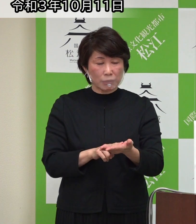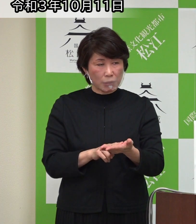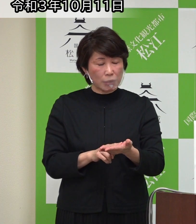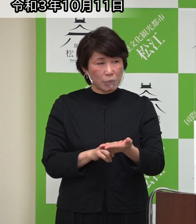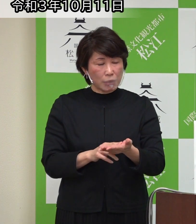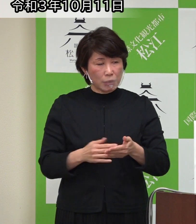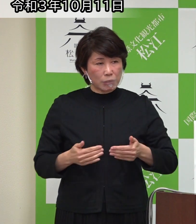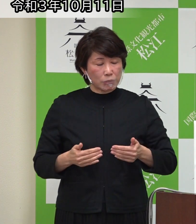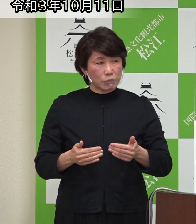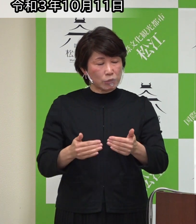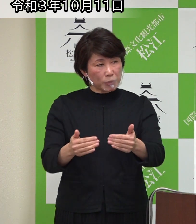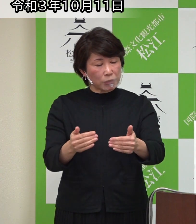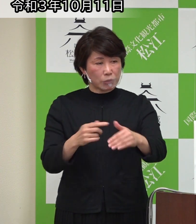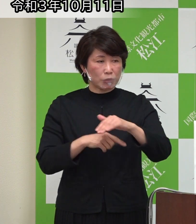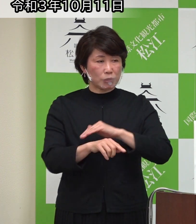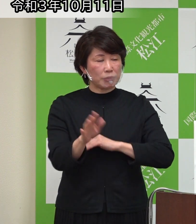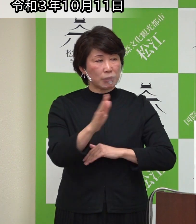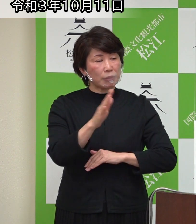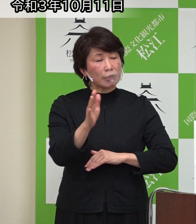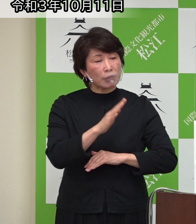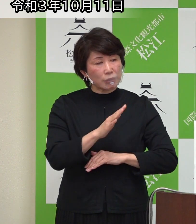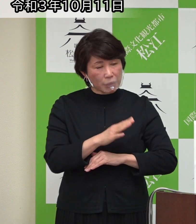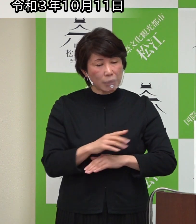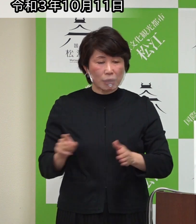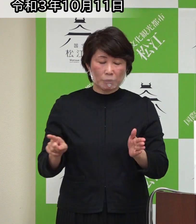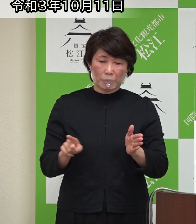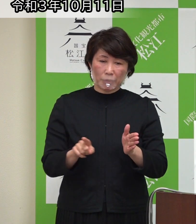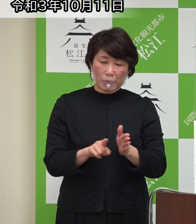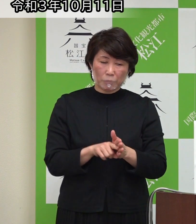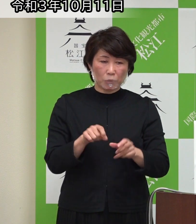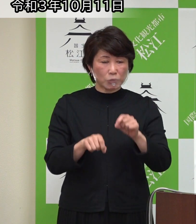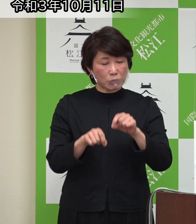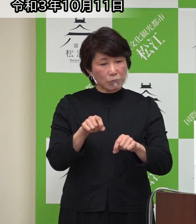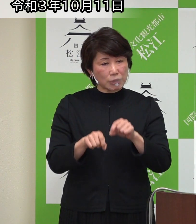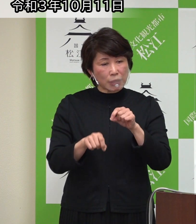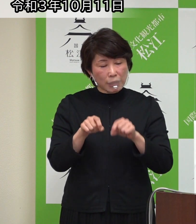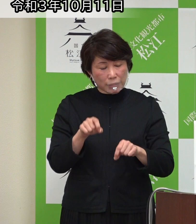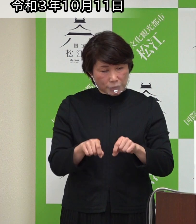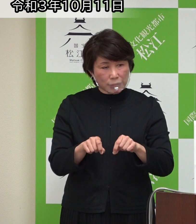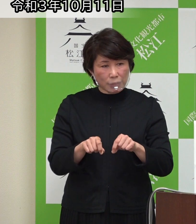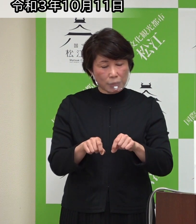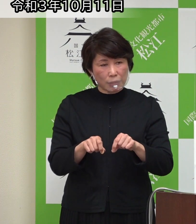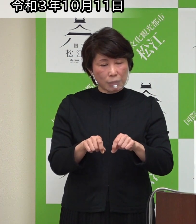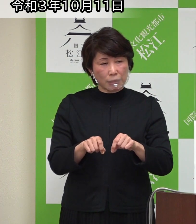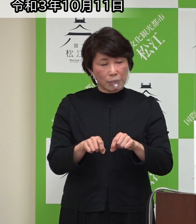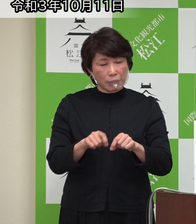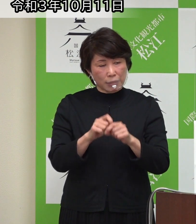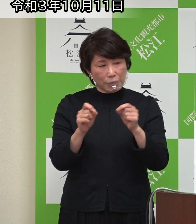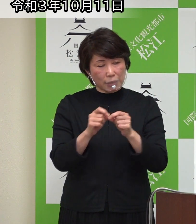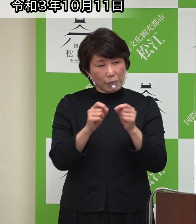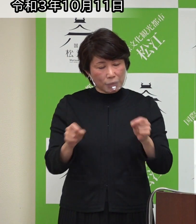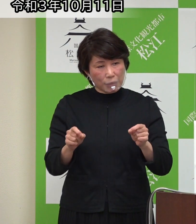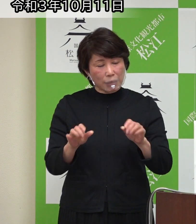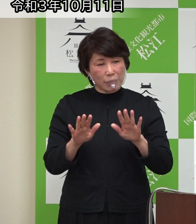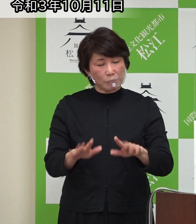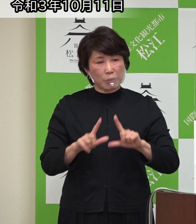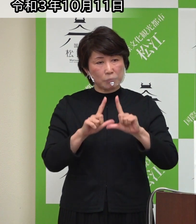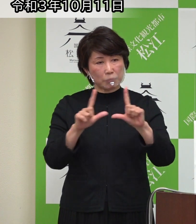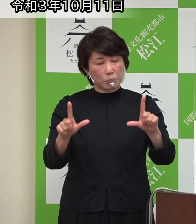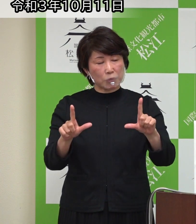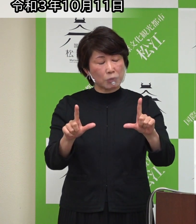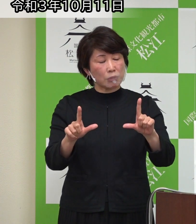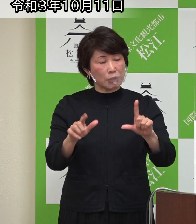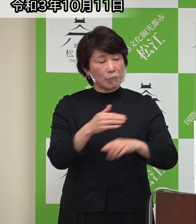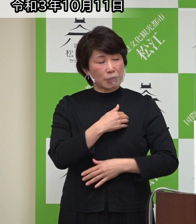ではありませんので、あの調整が整い次第、実行したいというふうに考えていて今のタイミングになったということでございます。 例え